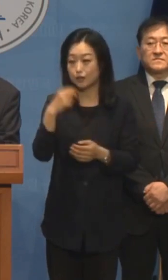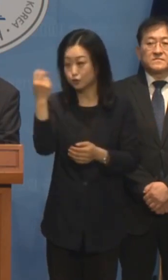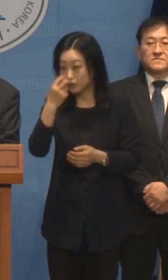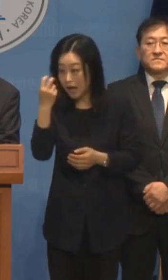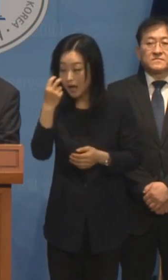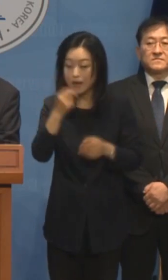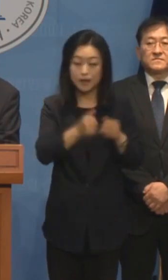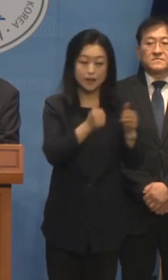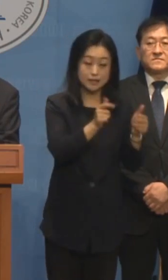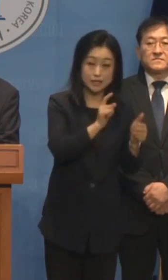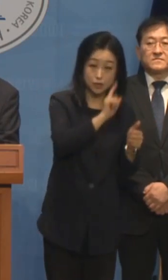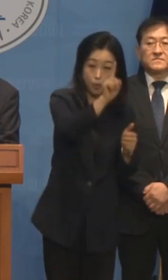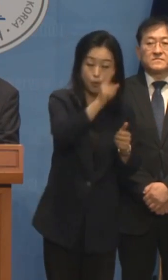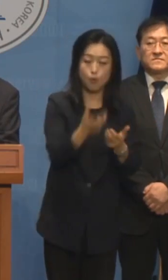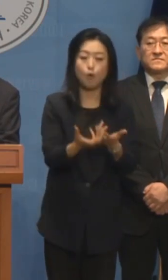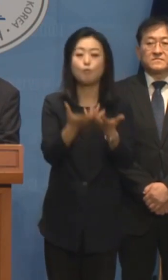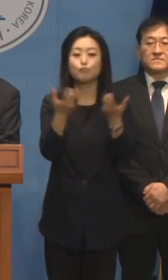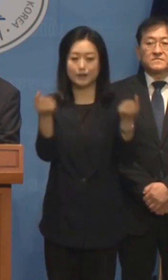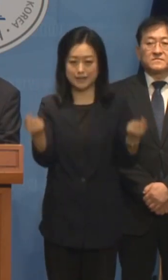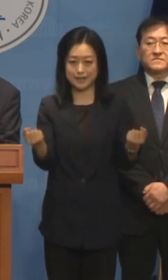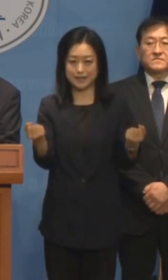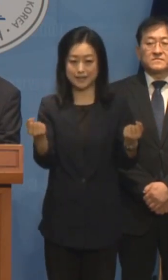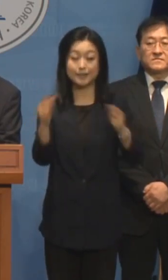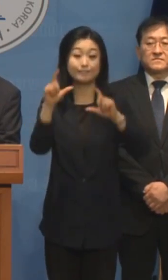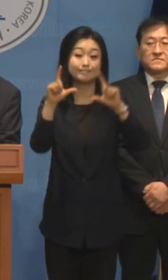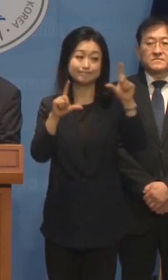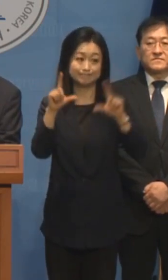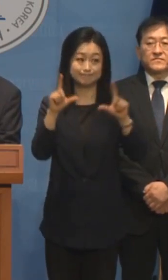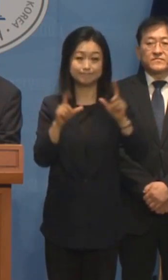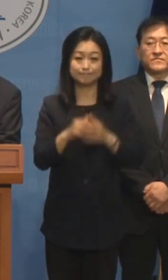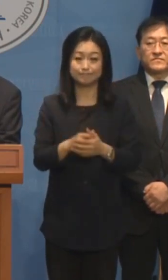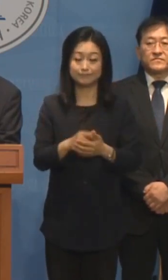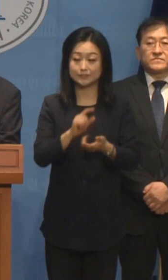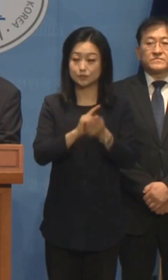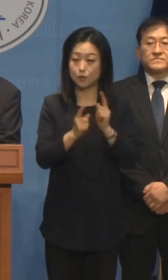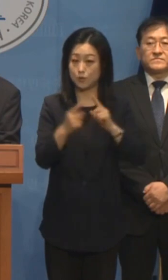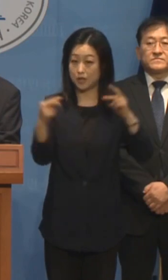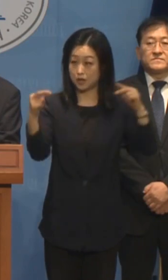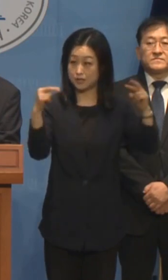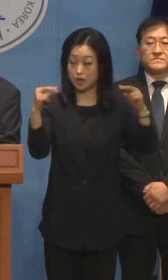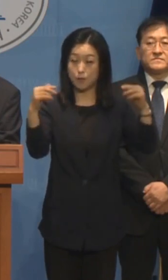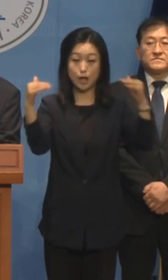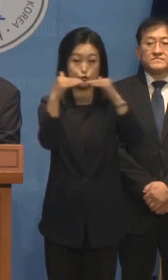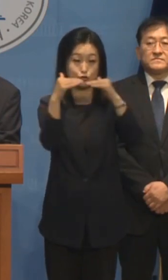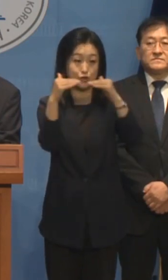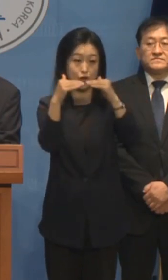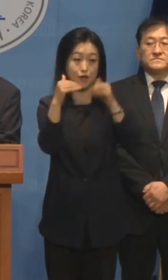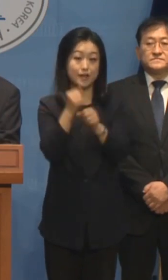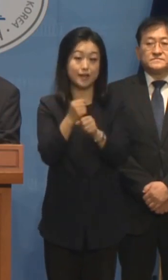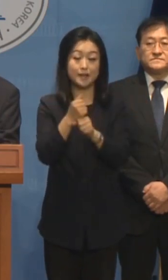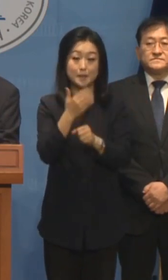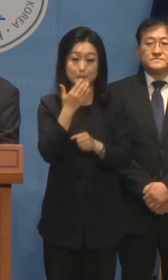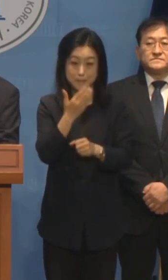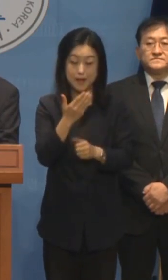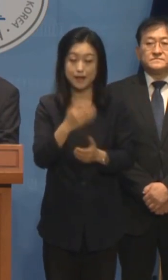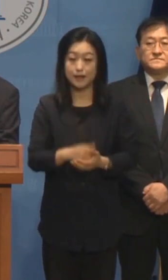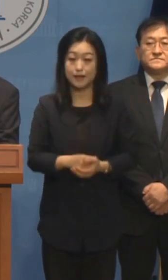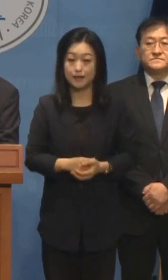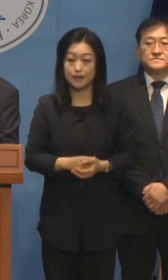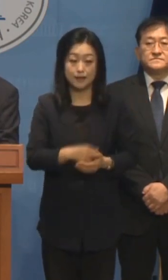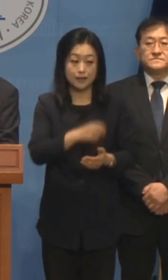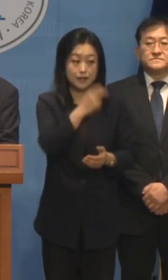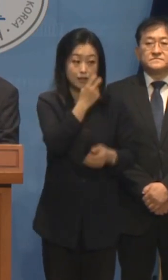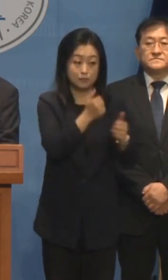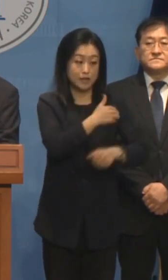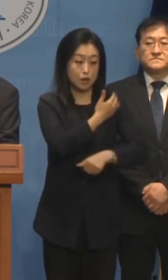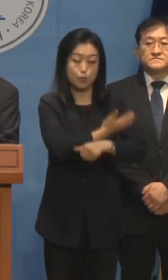기소가 완전히 분리되는, 그럼으로써 견제와 균형을 이루도록 함으로써 더 이상